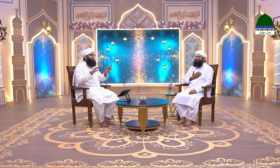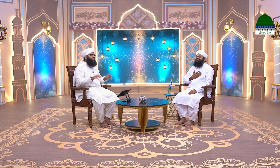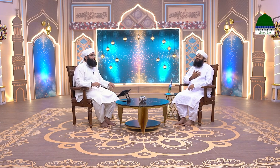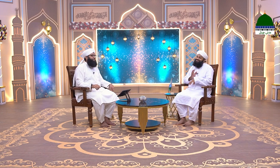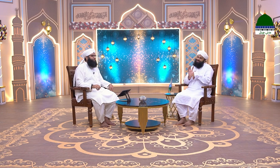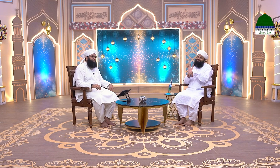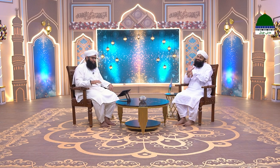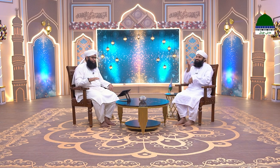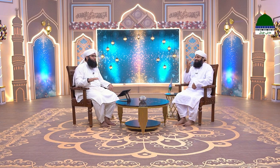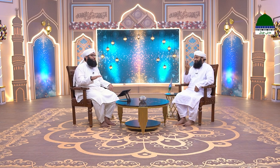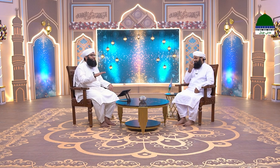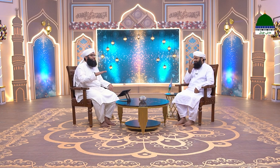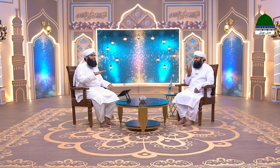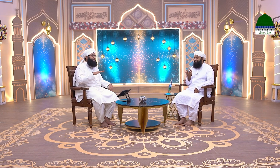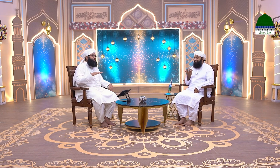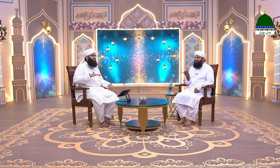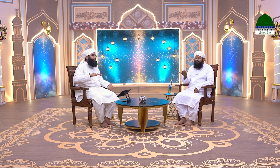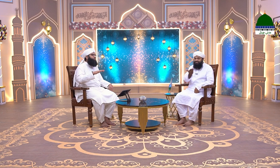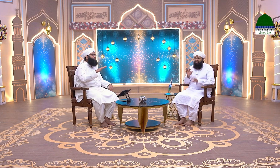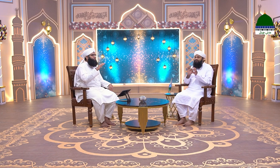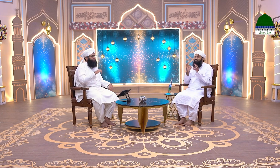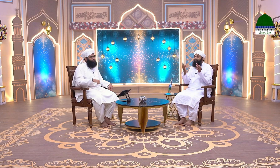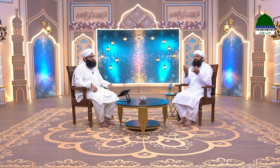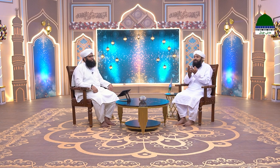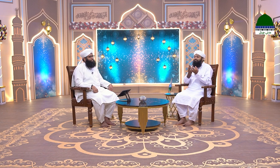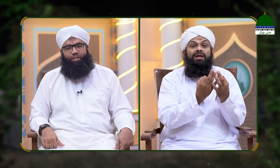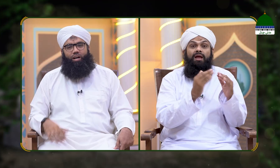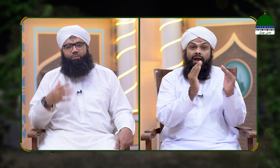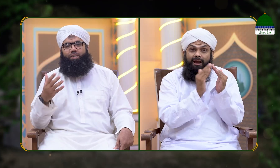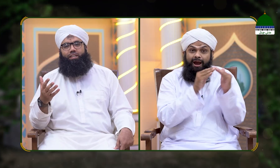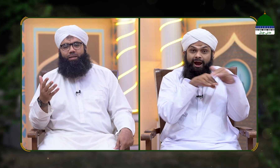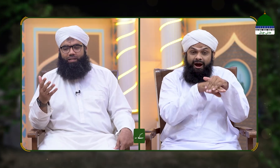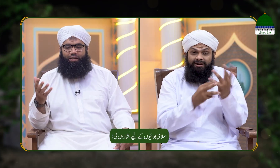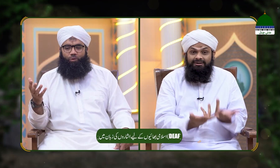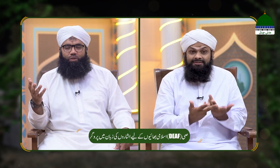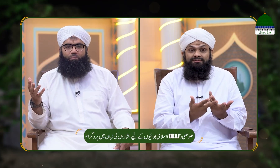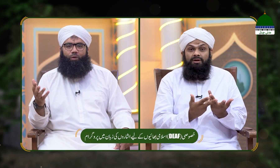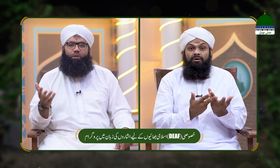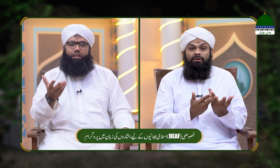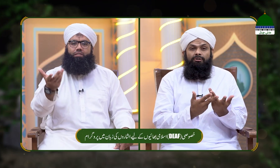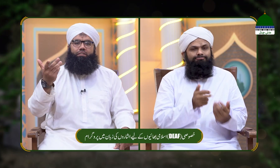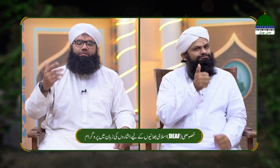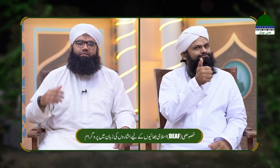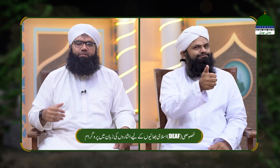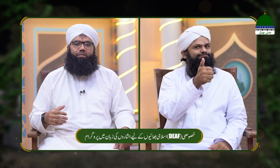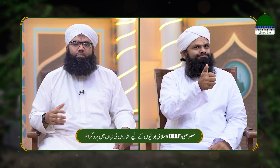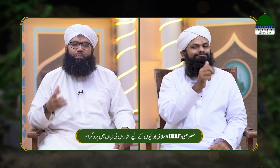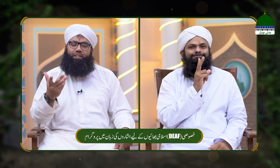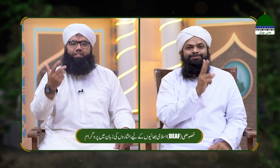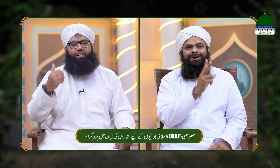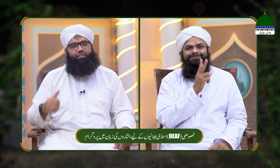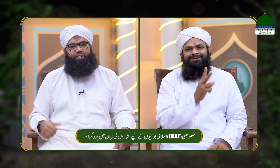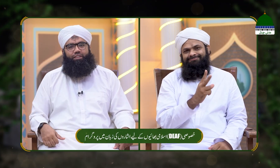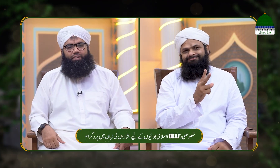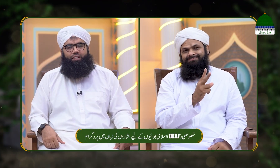ذرا غور کیجئے، اگر ہم اپنے گھروں میں یہ اس سلسلے کو شروع کریں، آپ دیکھیے ہمارے گھروں کا ماحول کیسا